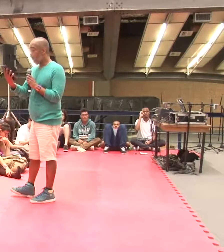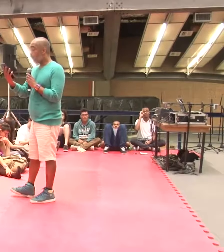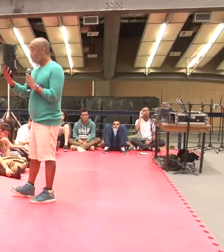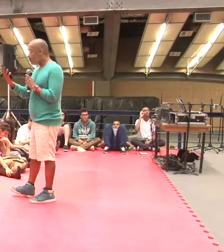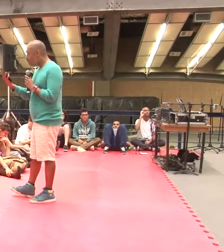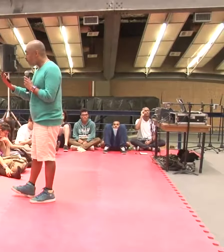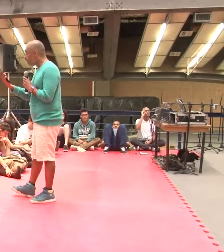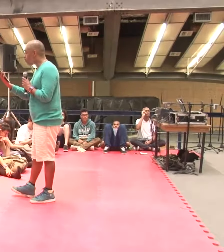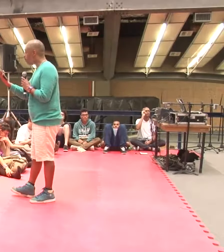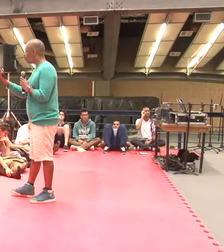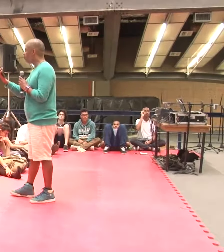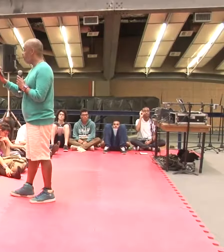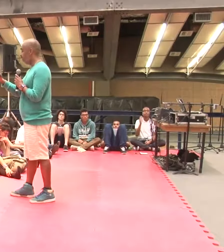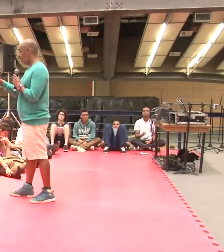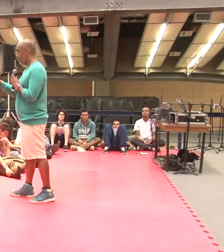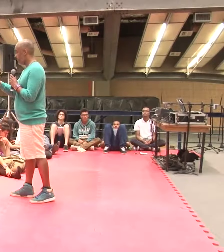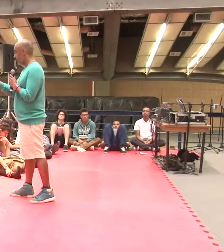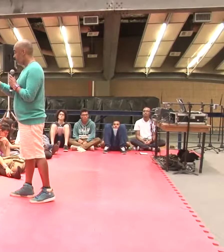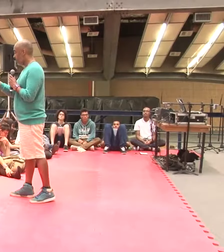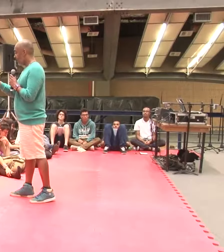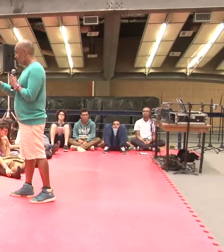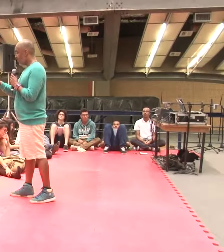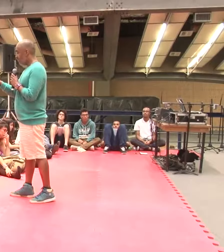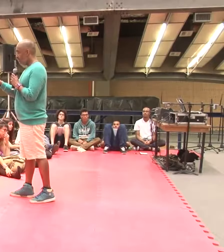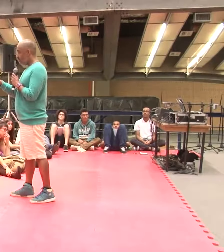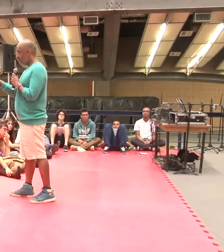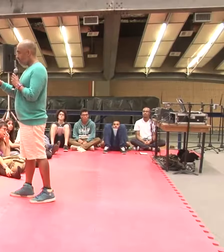sentido, como um coro religioso de penitentes.